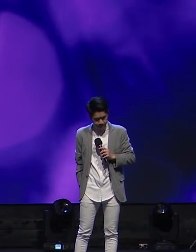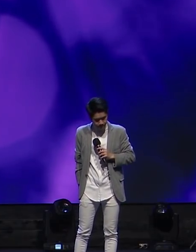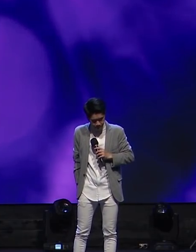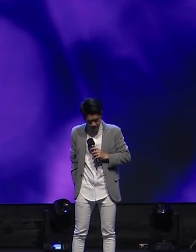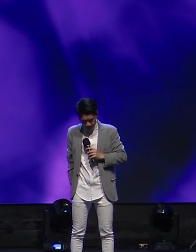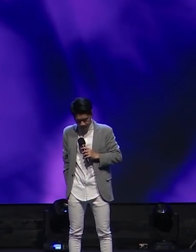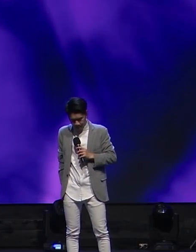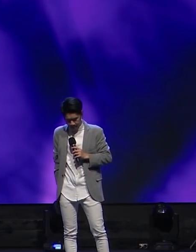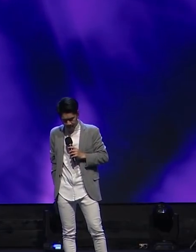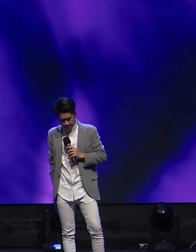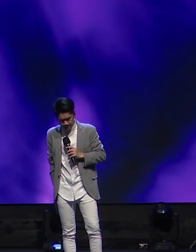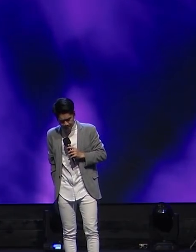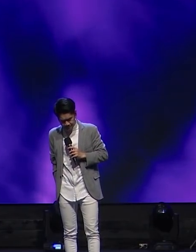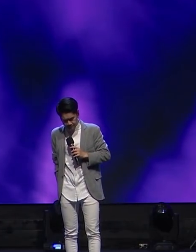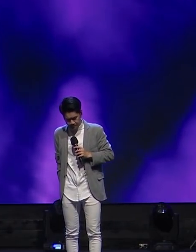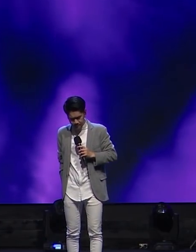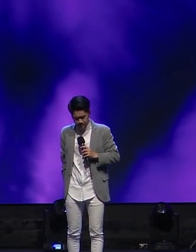di dalam pelukan-Mu.